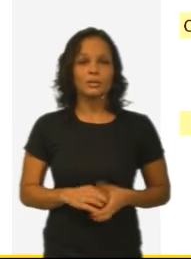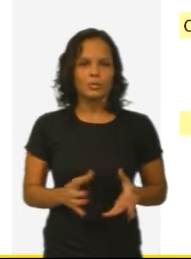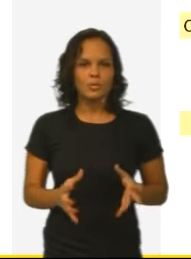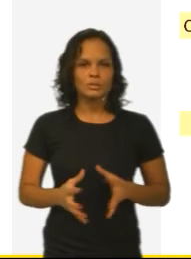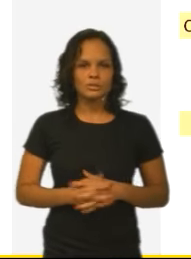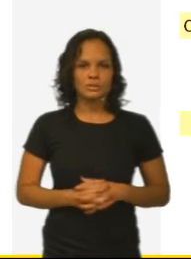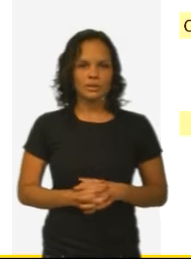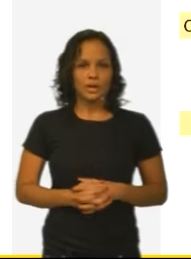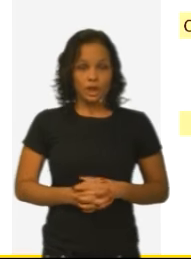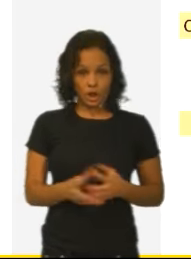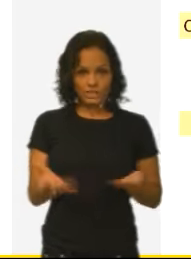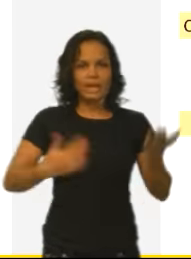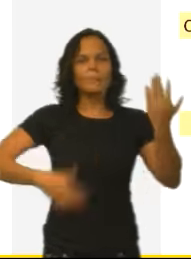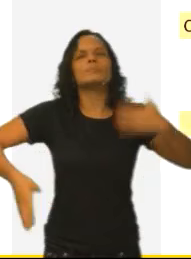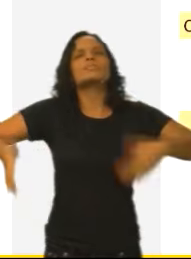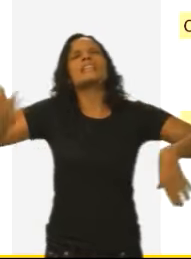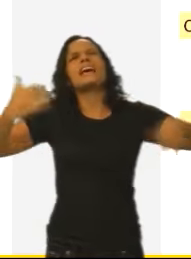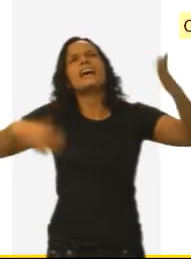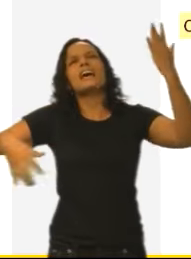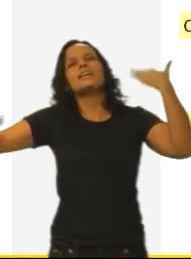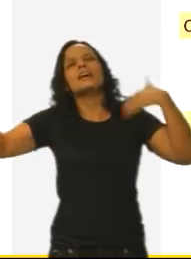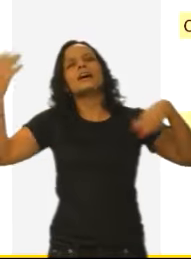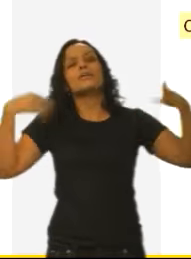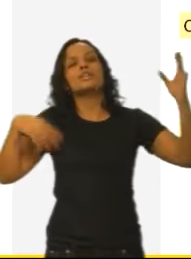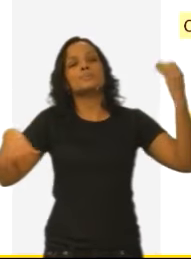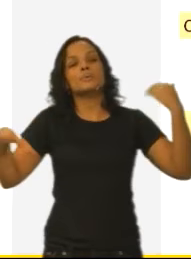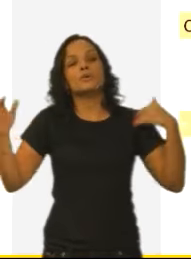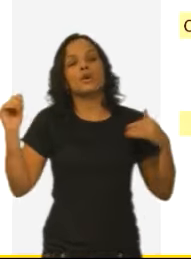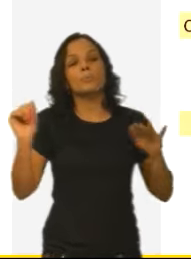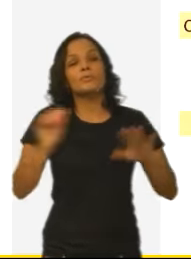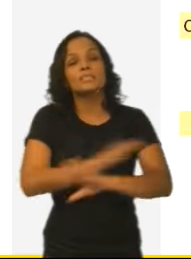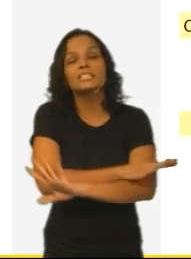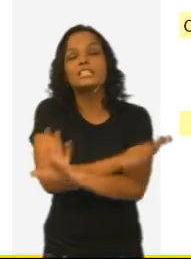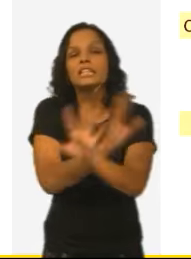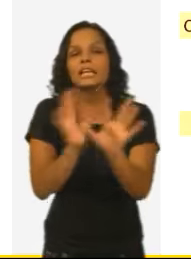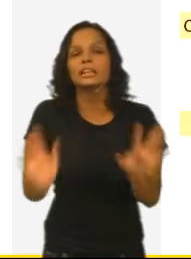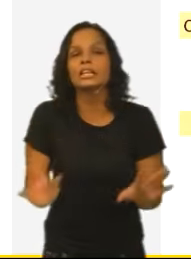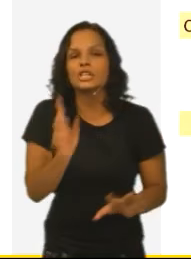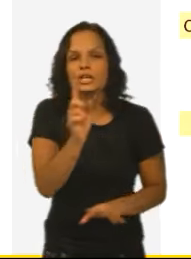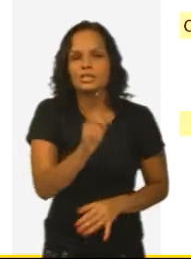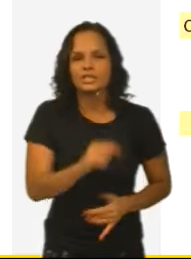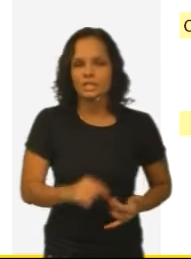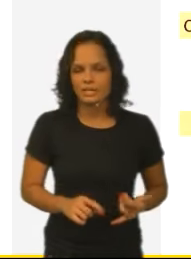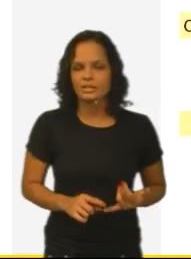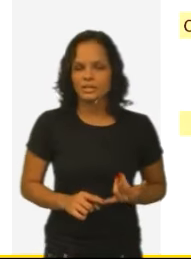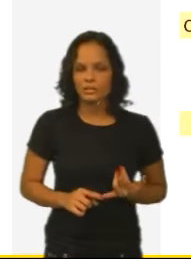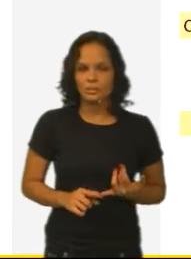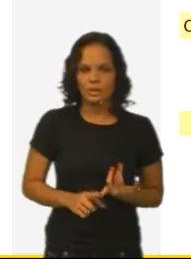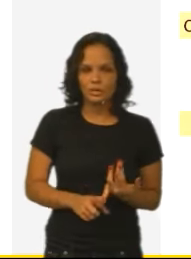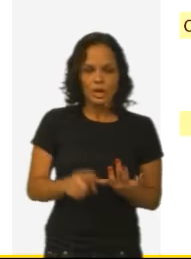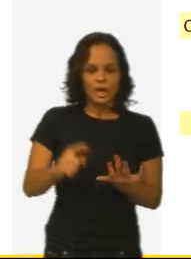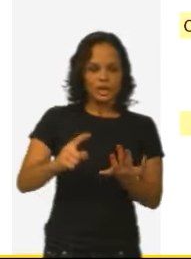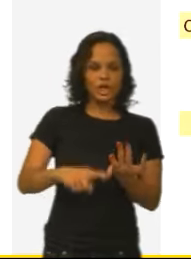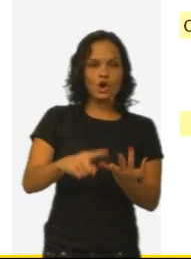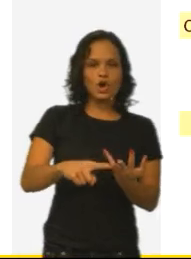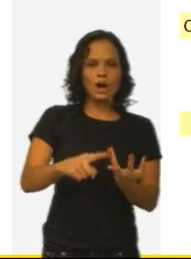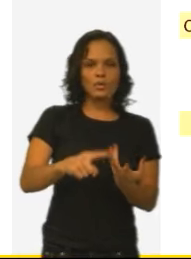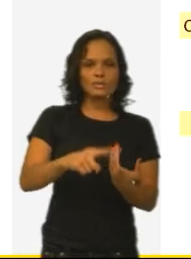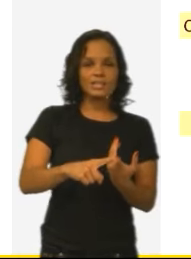o os. Nós sabemos lá na aula de pronome, vocês nem têm chance de ter esquecido isso, que o, a, os e